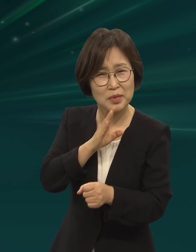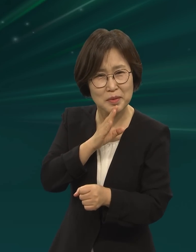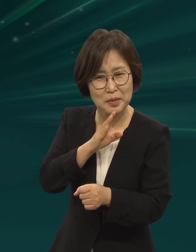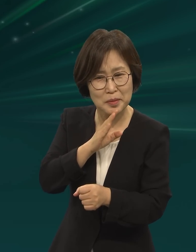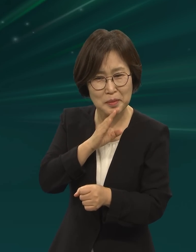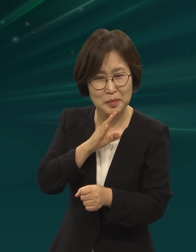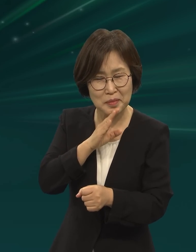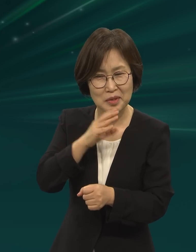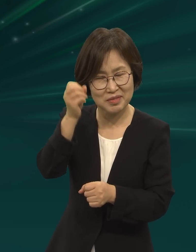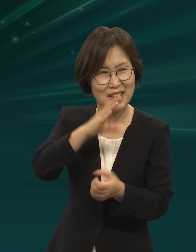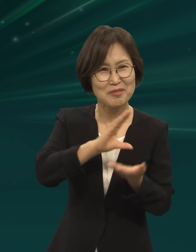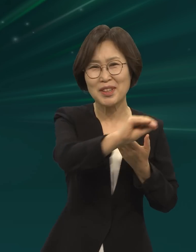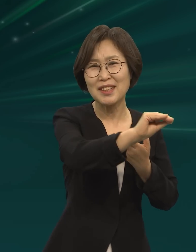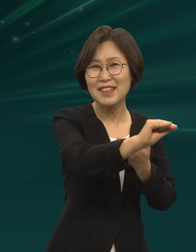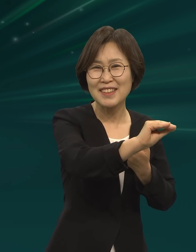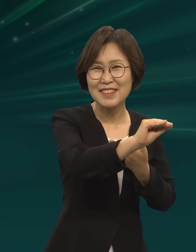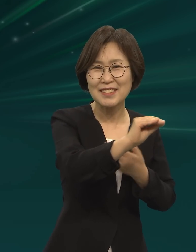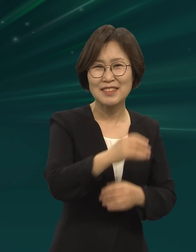말하고 갔습니다.